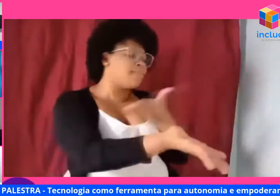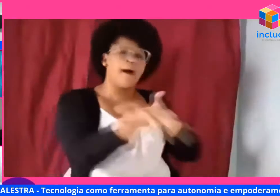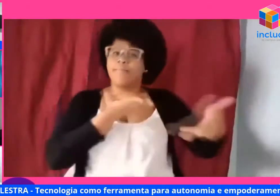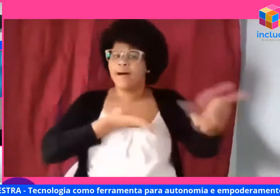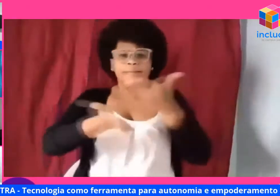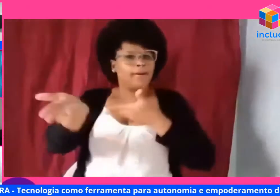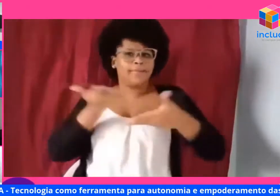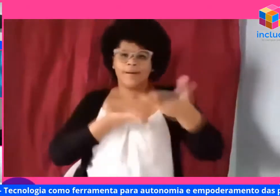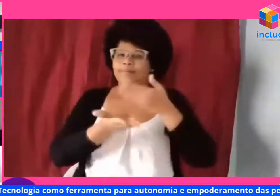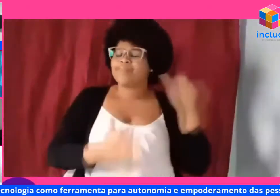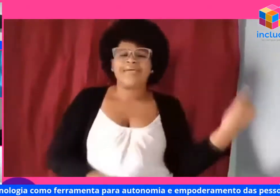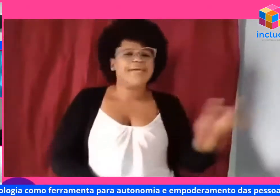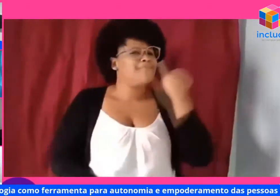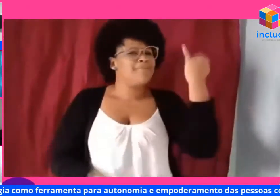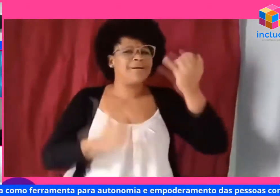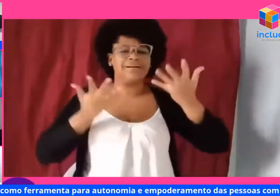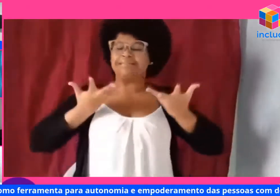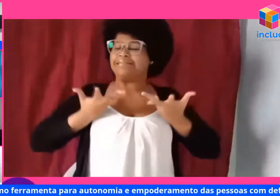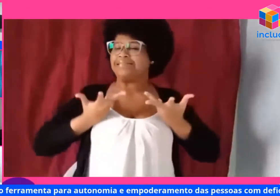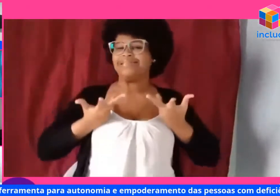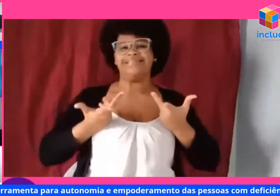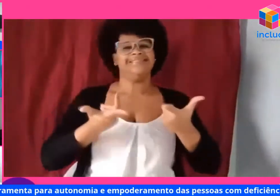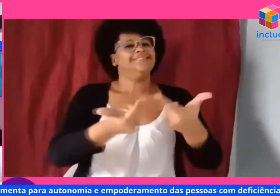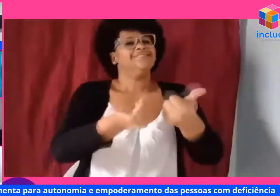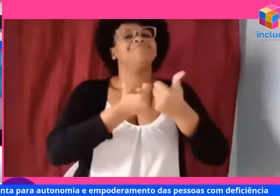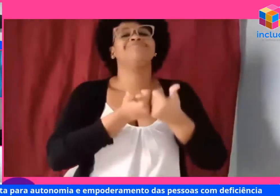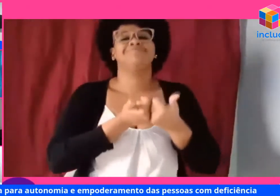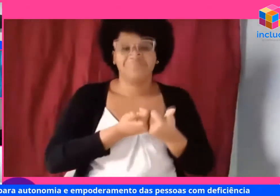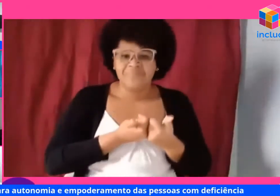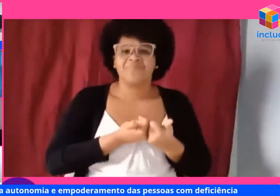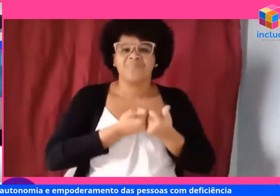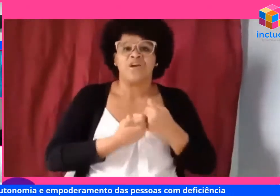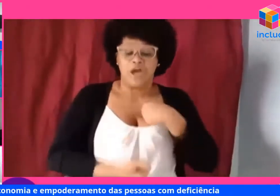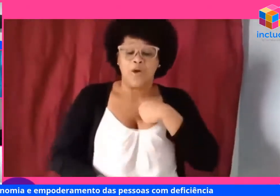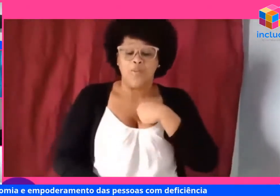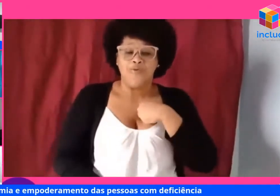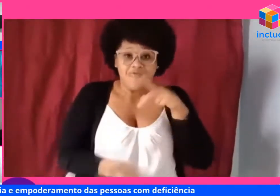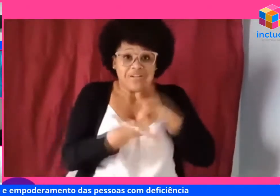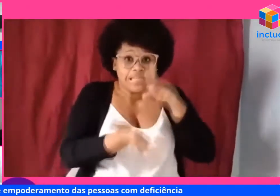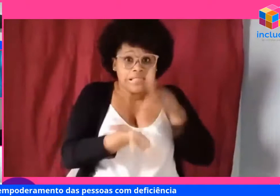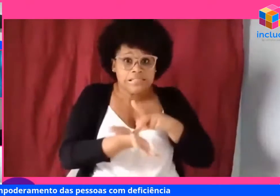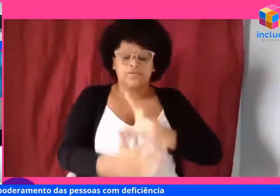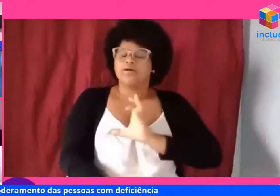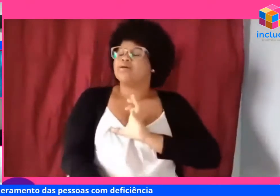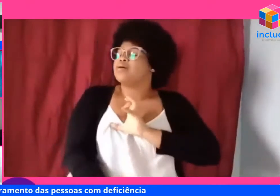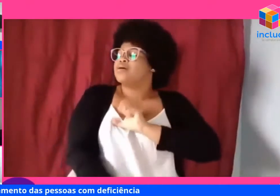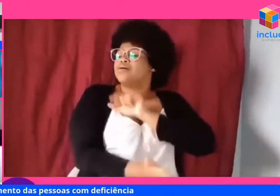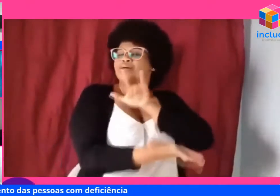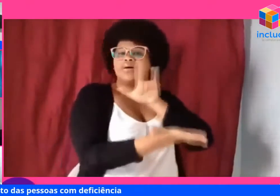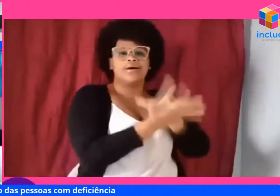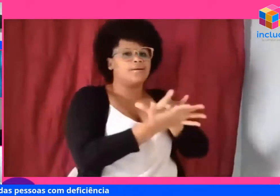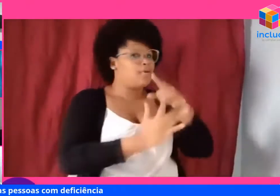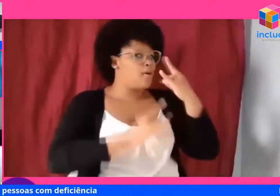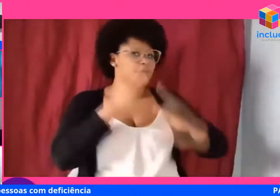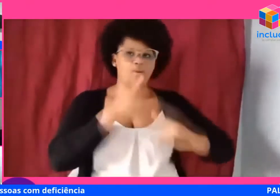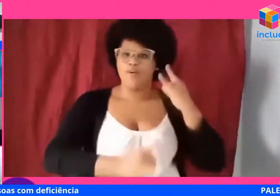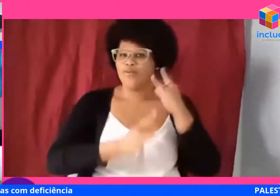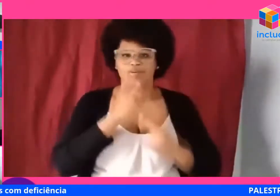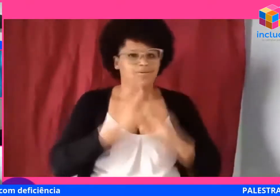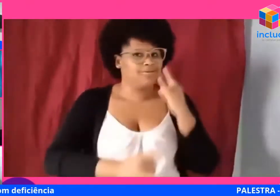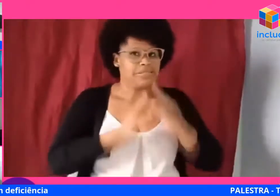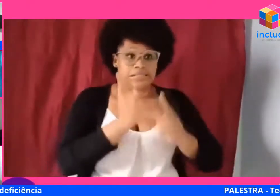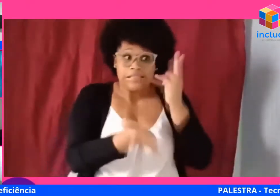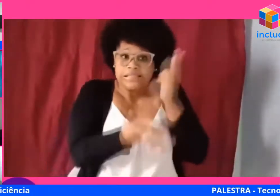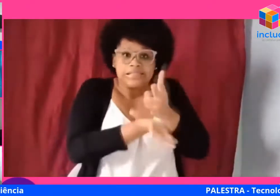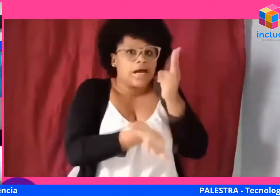cegos, cadeirantes, todos. Isso que é o mais importante, isso que é maravilhoso para mim. Eu, de verdade, eu amo